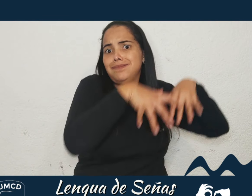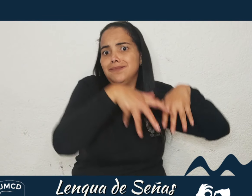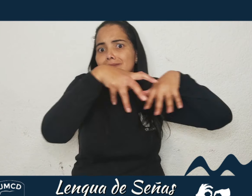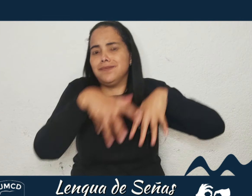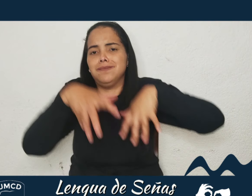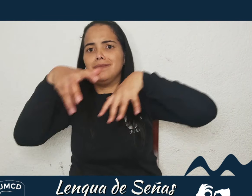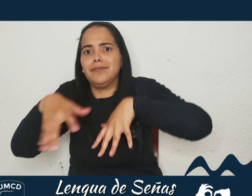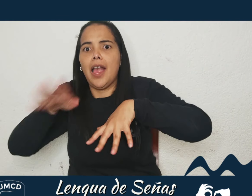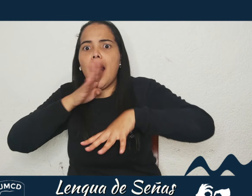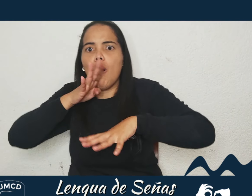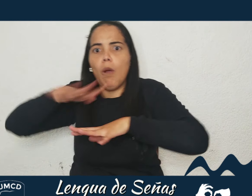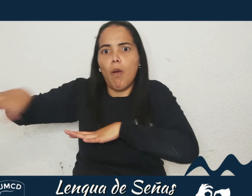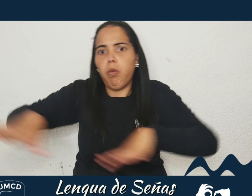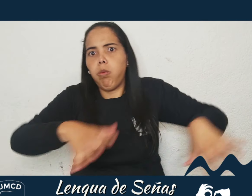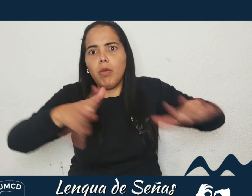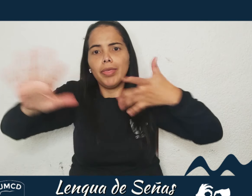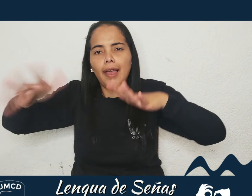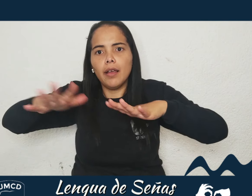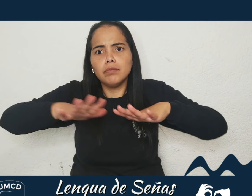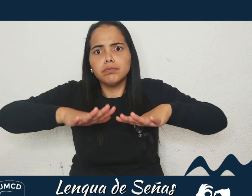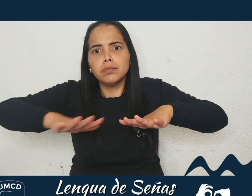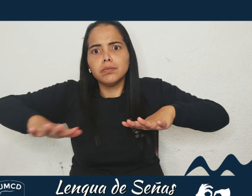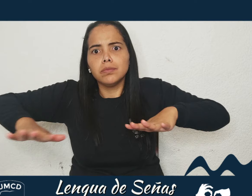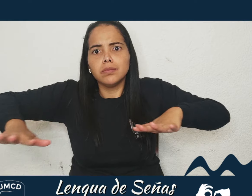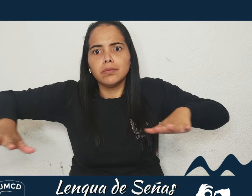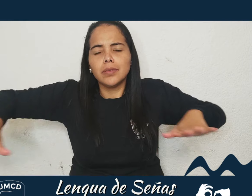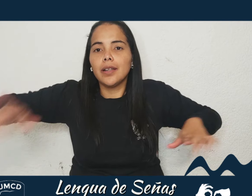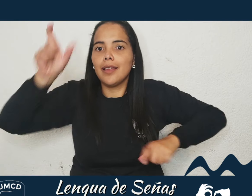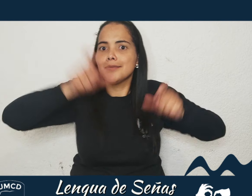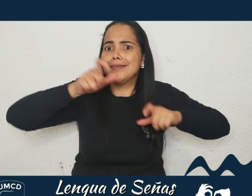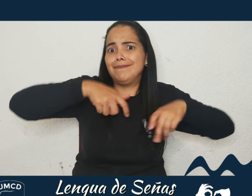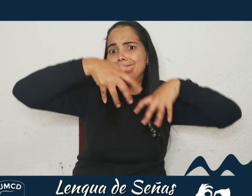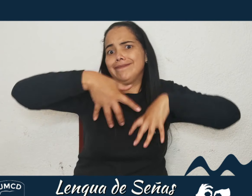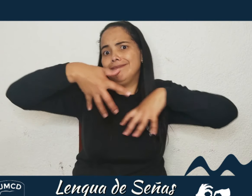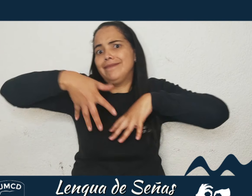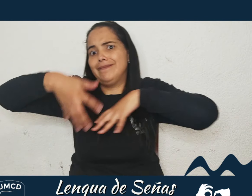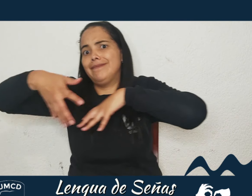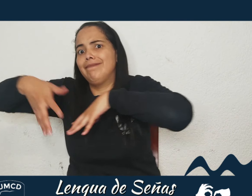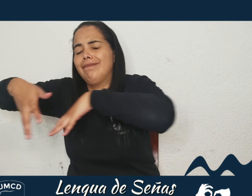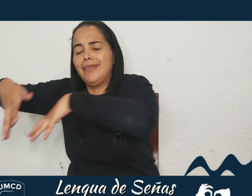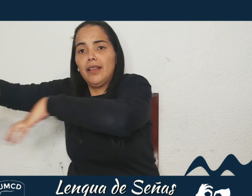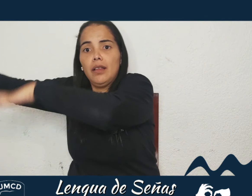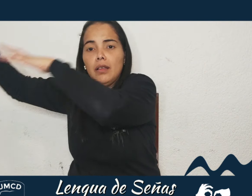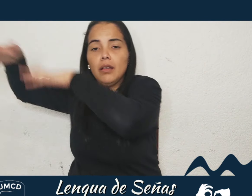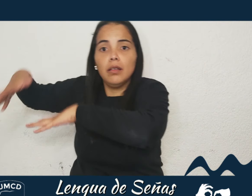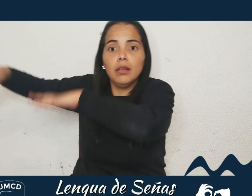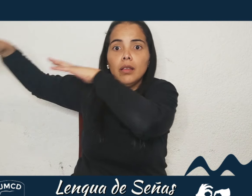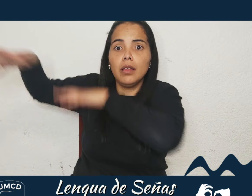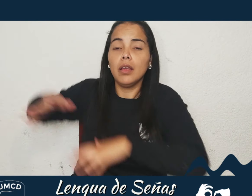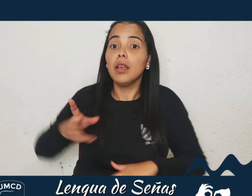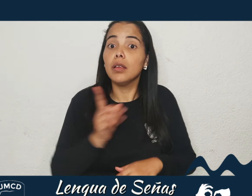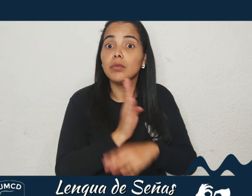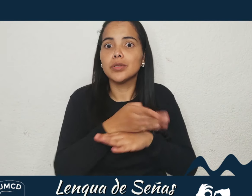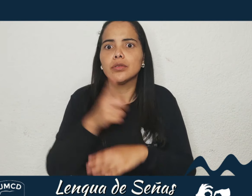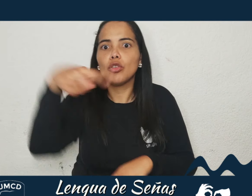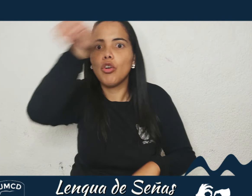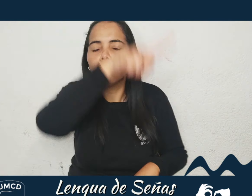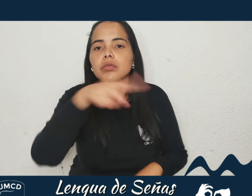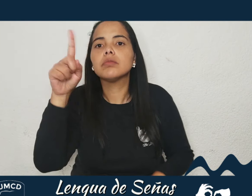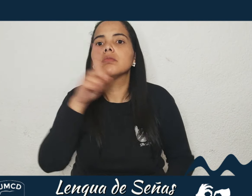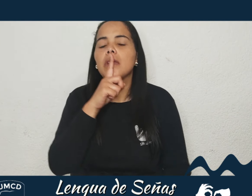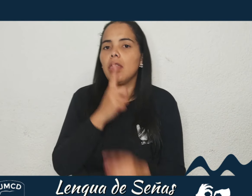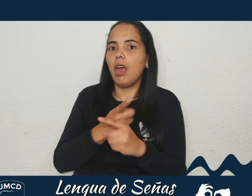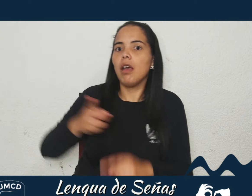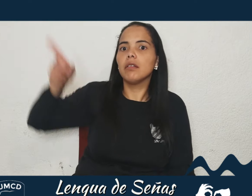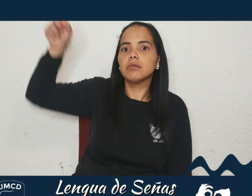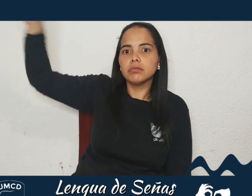agua era mayor a lo normal. Entonces era mucho más evidente que lo que iba a suceder tenía que ser obra de Dios